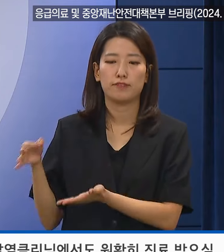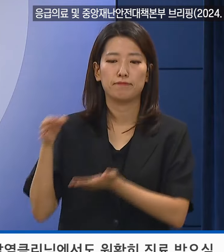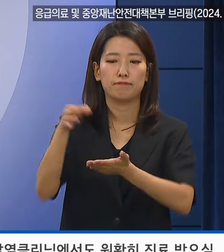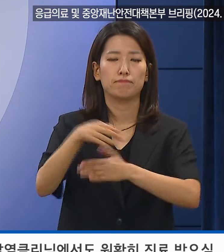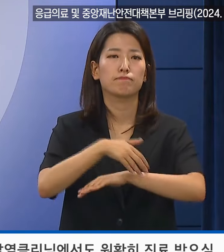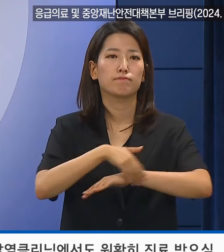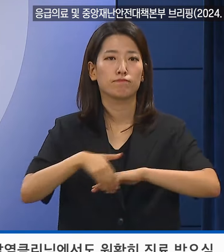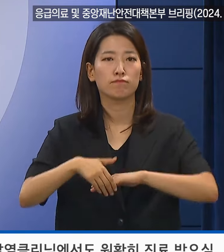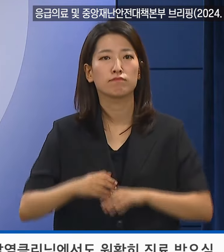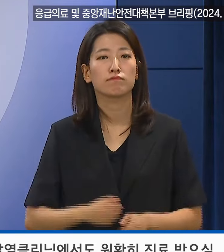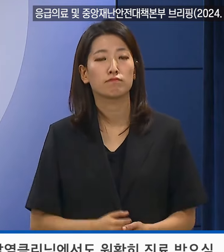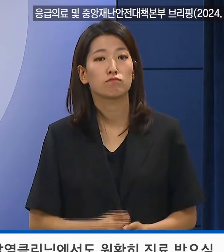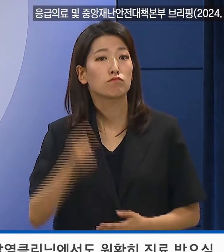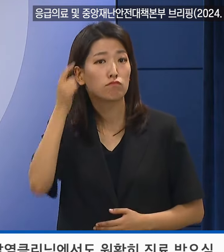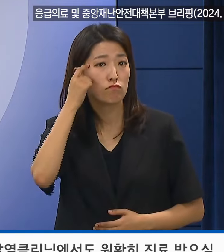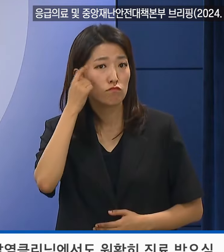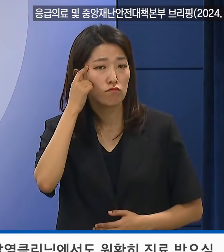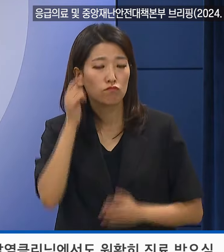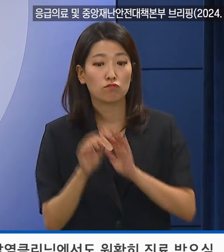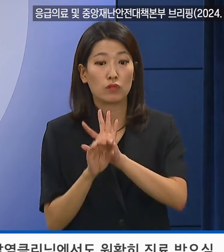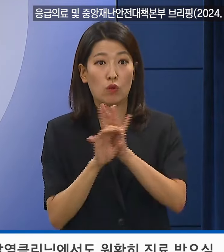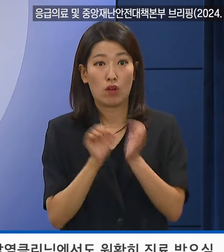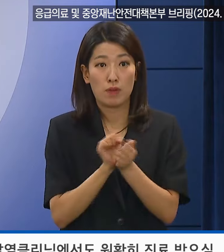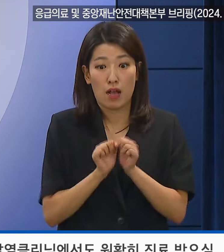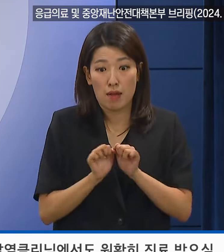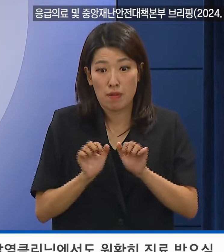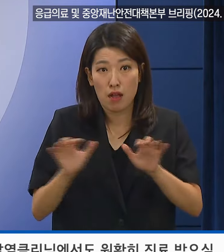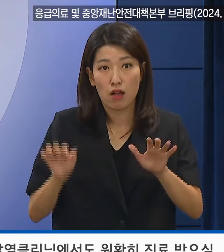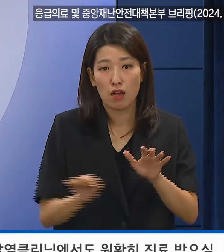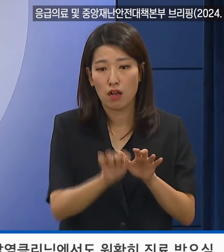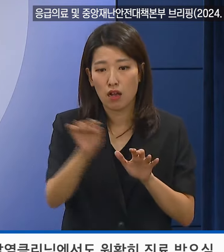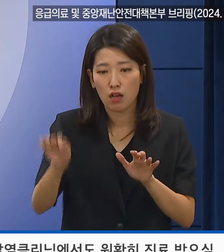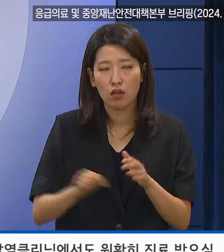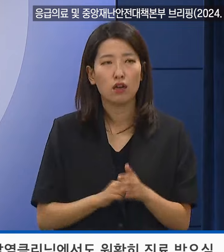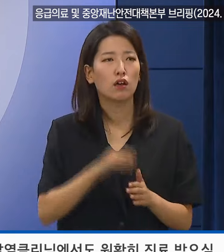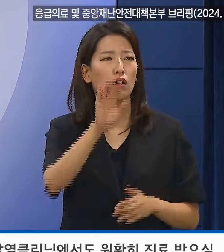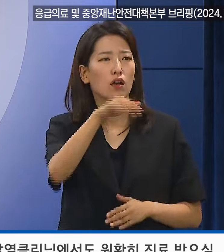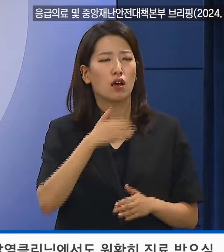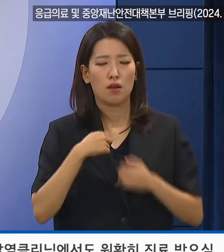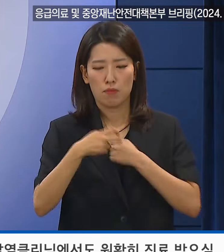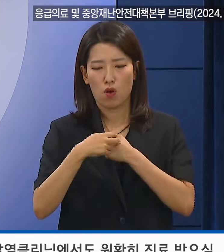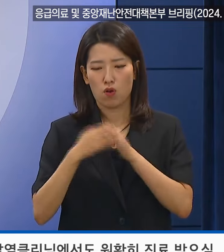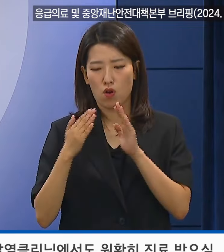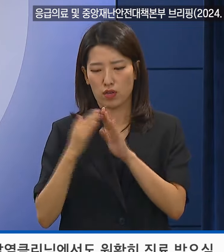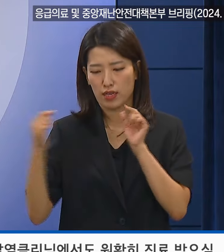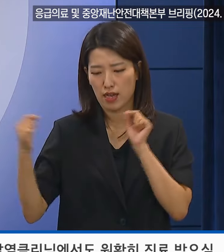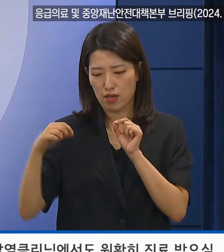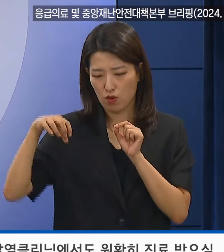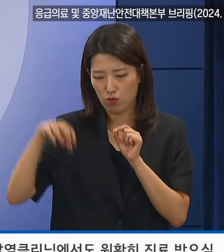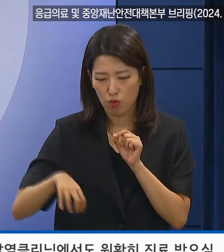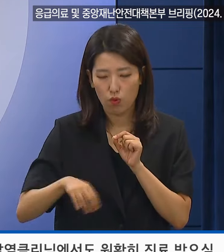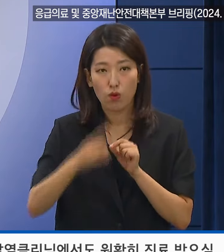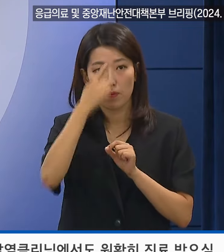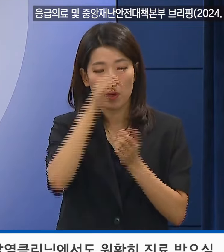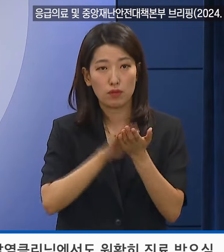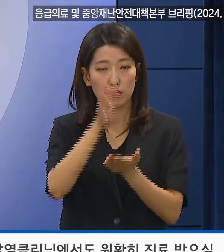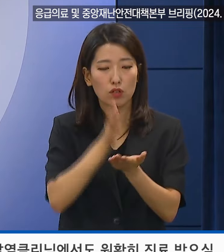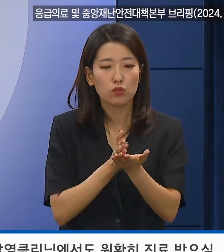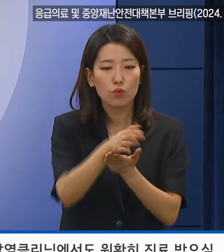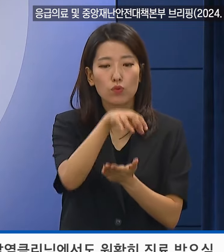코로나19 환자분들이 동네 협력병원과 발열 클리닉에서도 원활히 진료받으실